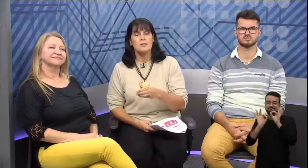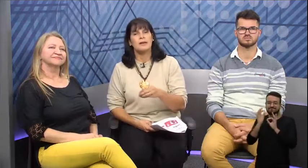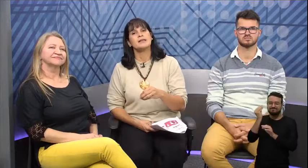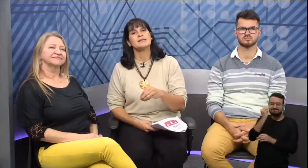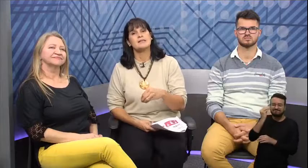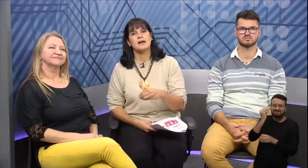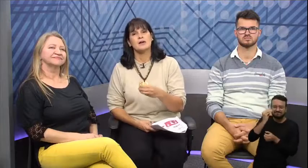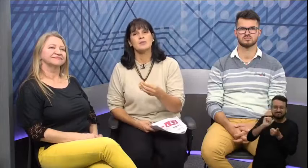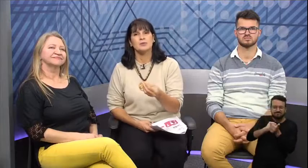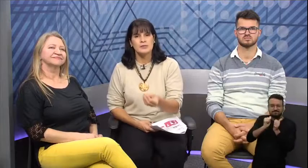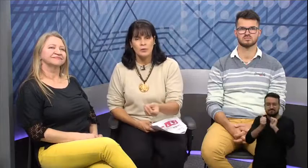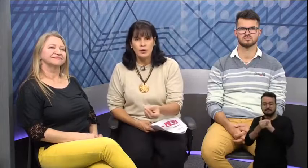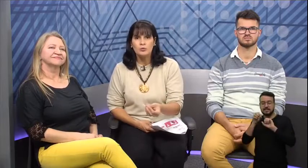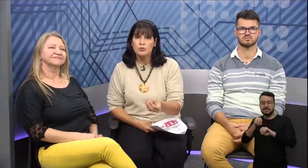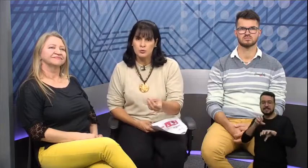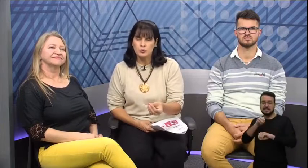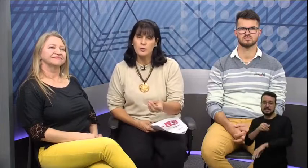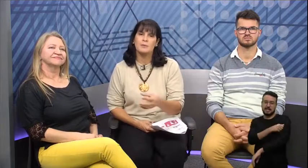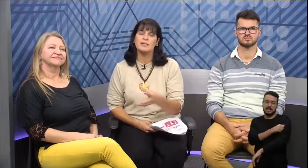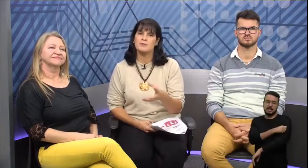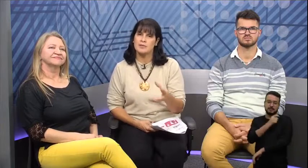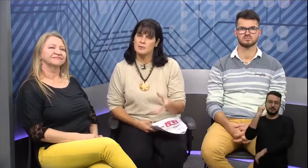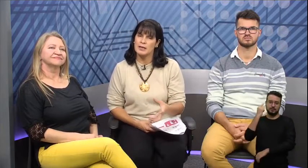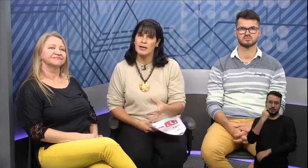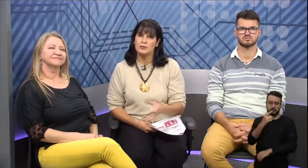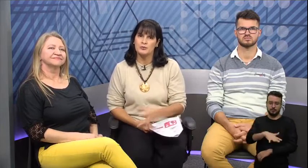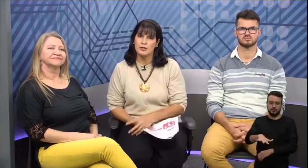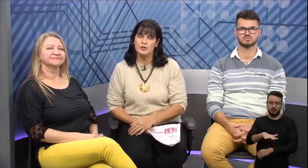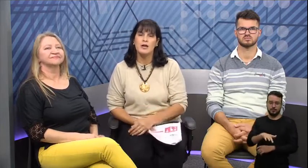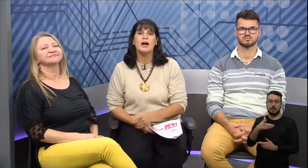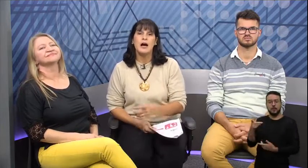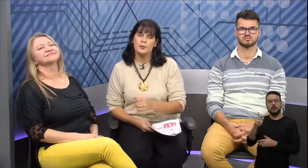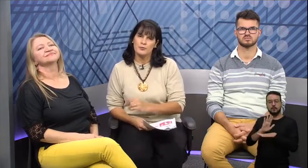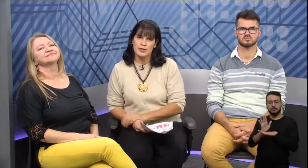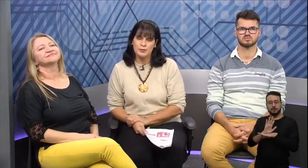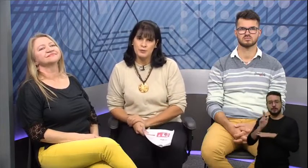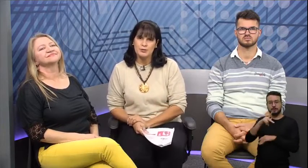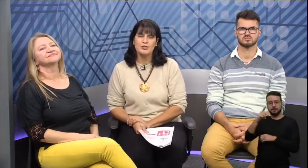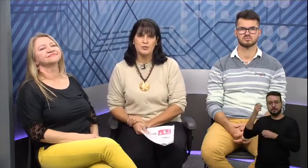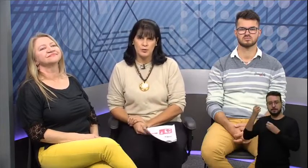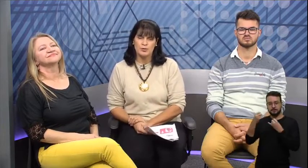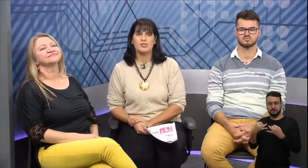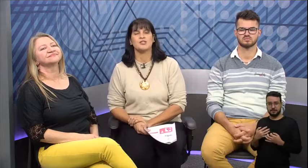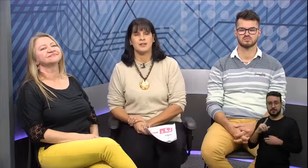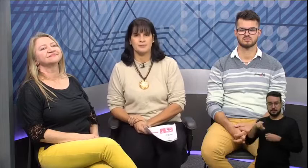para ensinar para o seu aluno surdo. Ela mesma vai explicar no vídeo. Aproveita o vídeo e a gente volta já já.